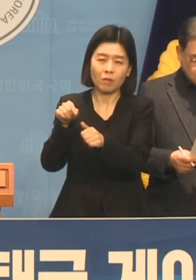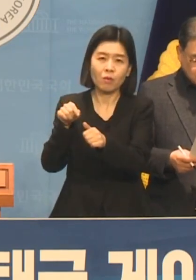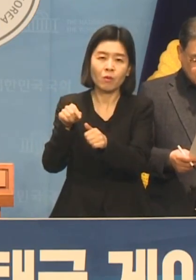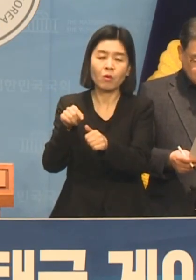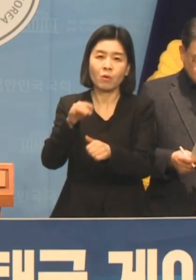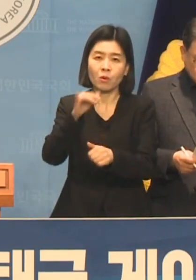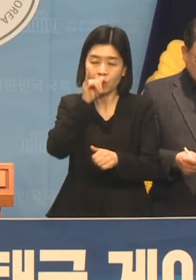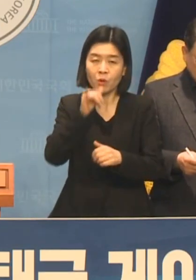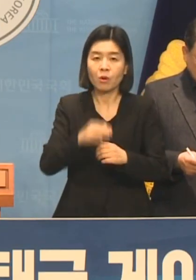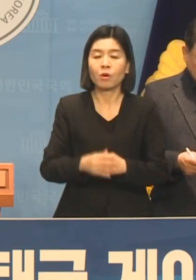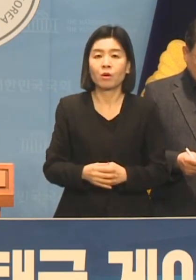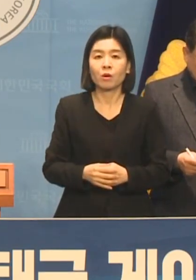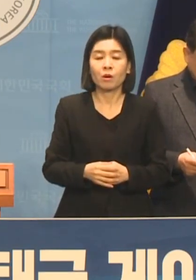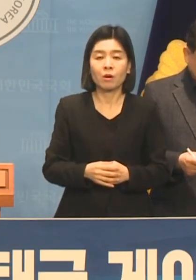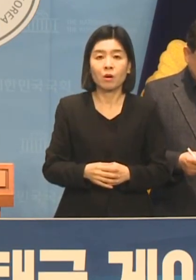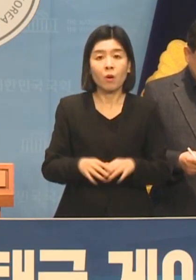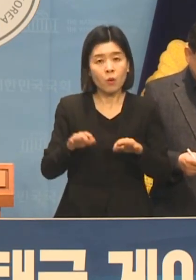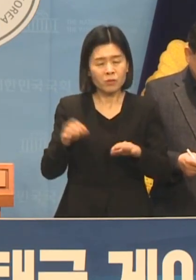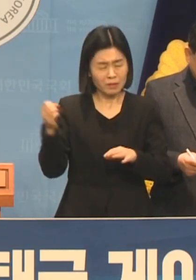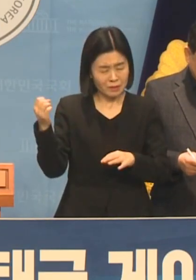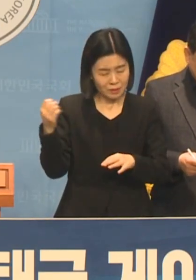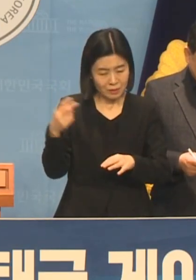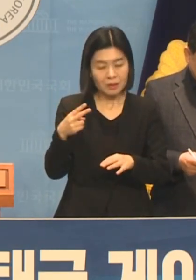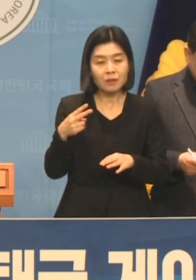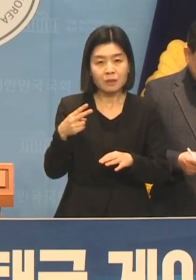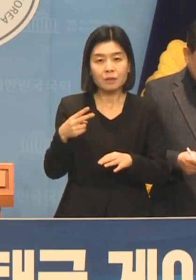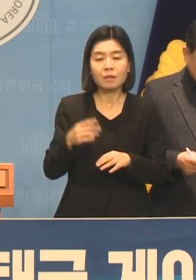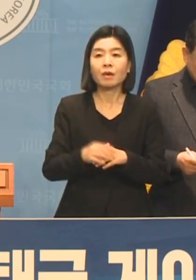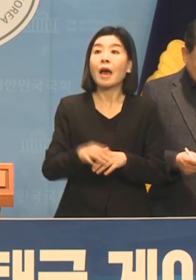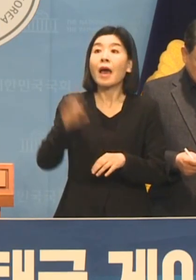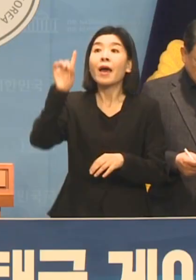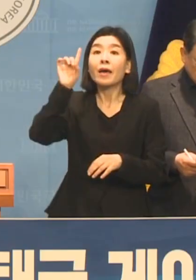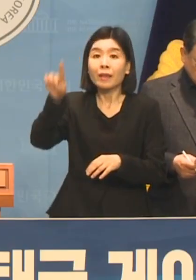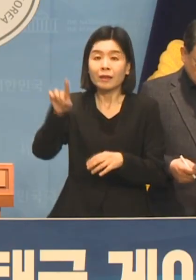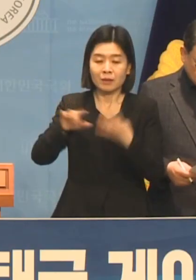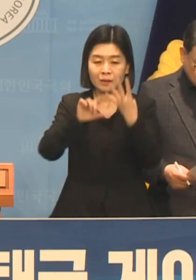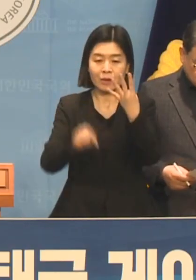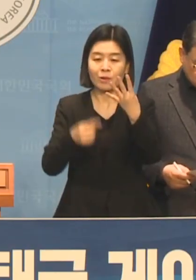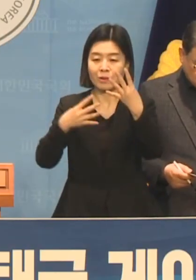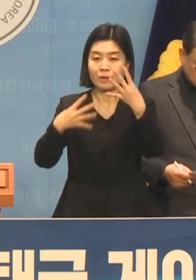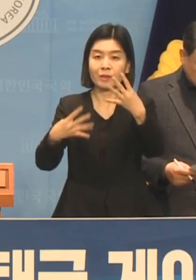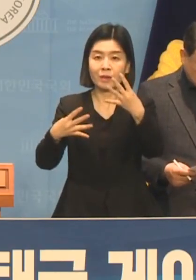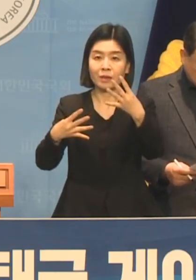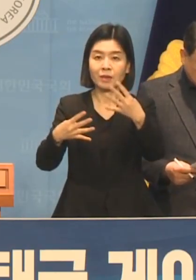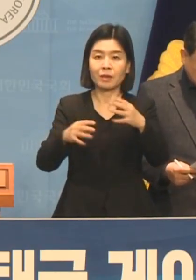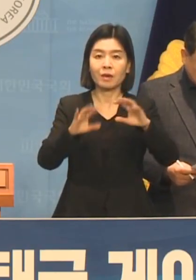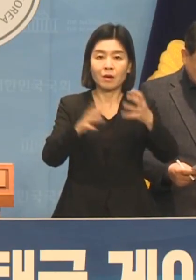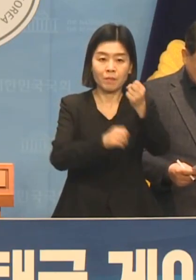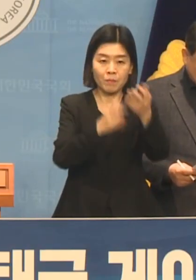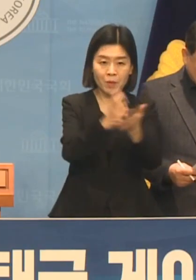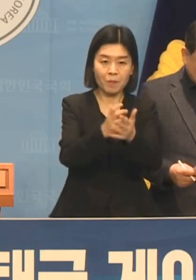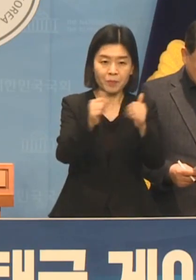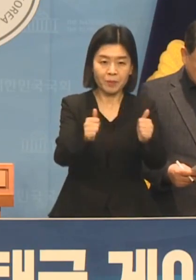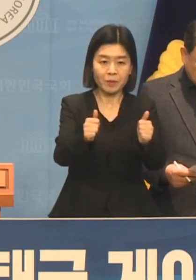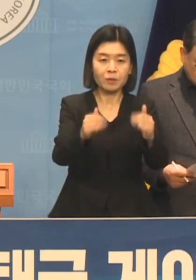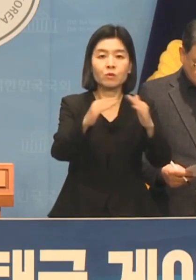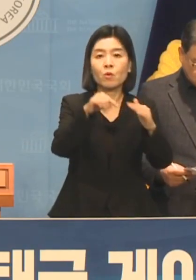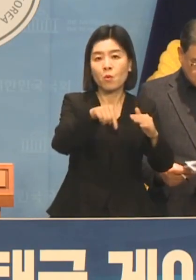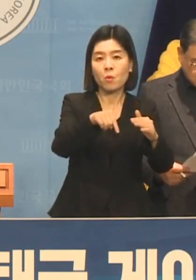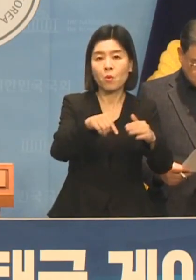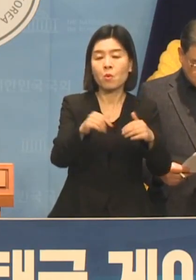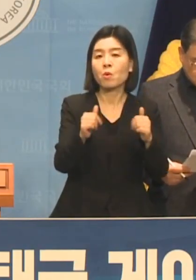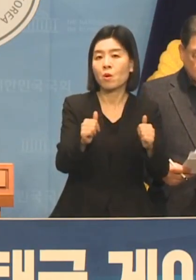아닙니까? 오늘 다시 한번 내일입니다. 4월 4일 헌법재판소